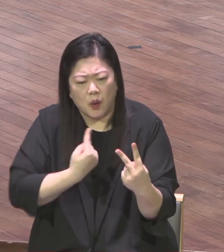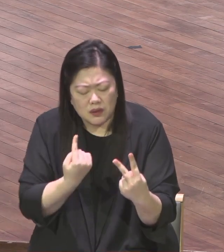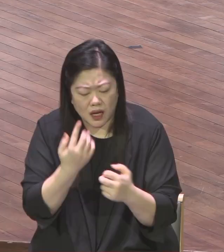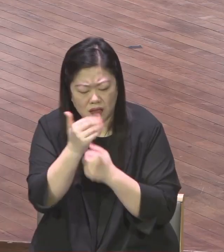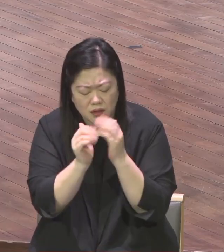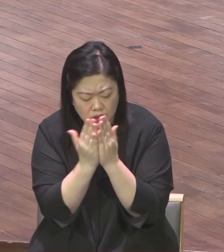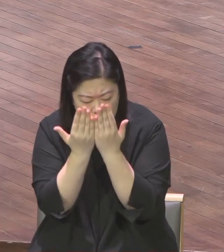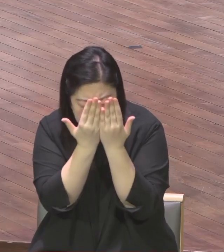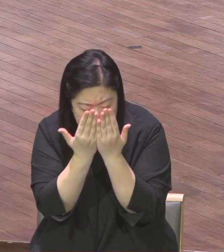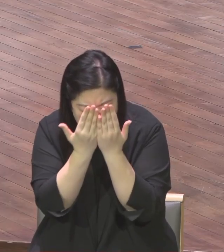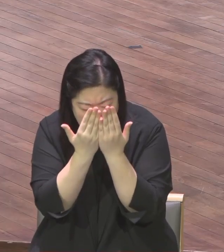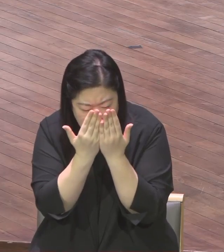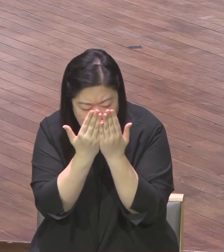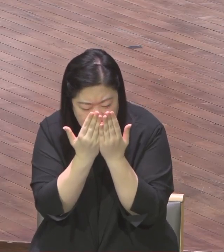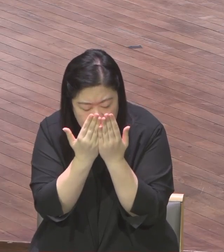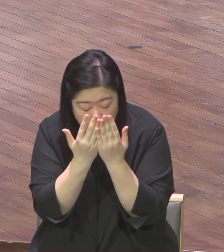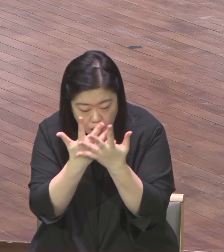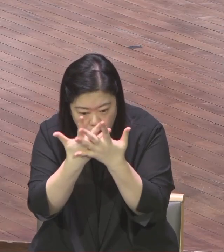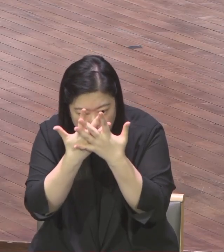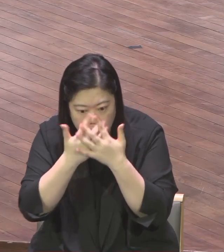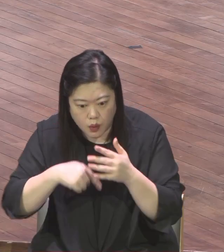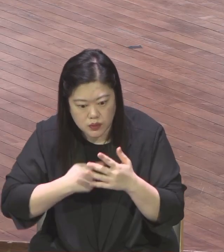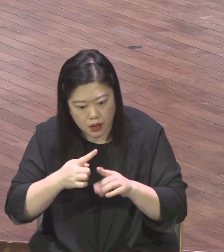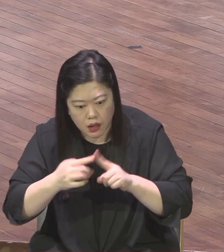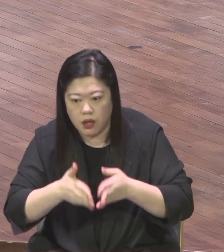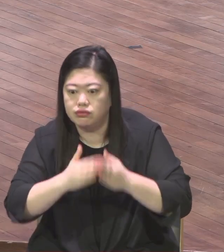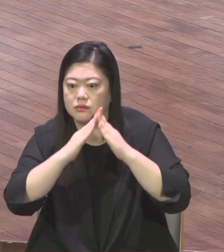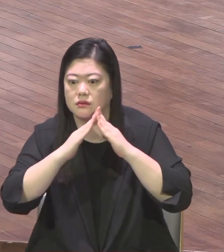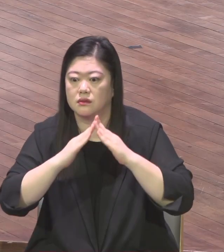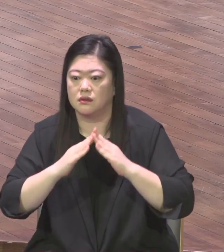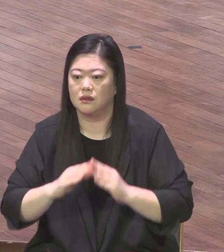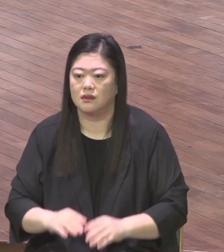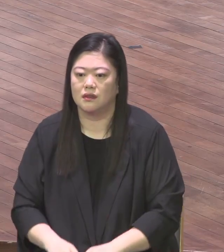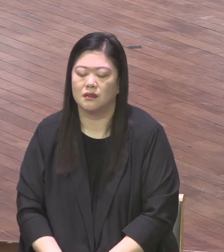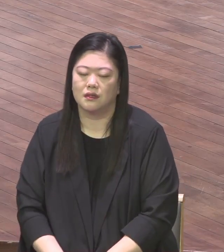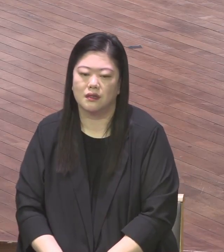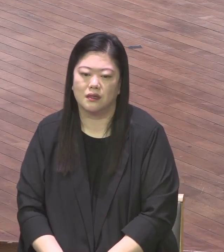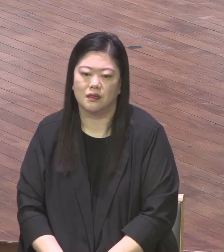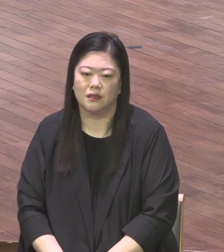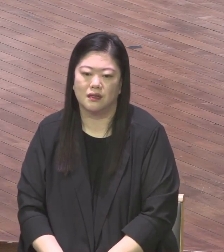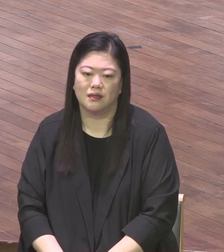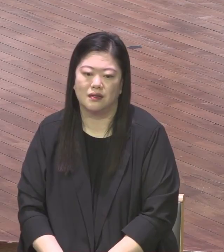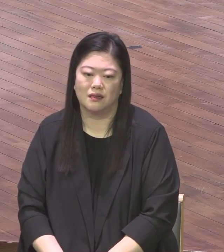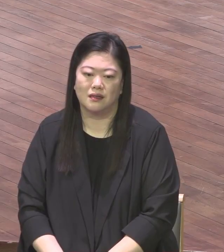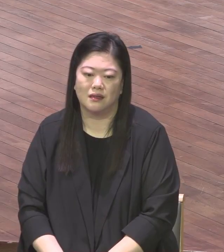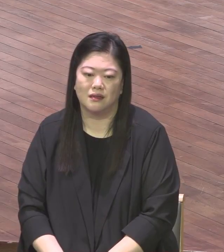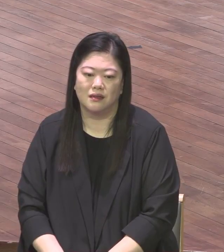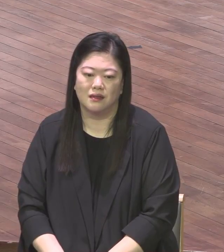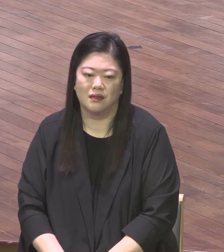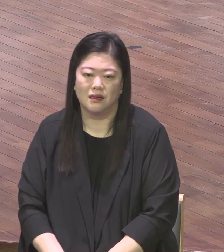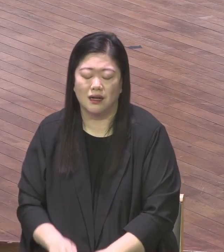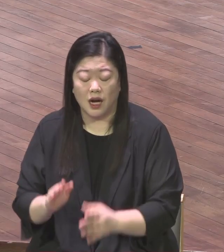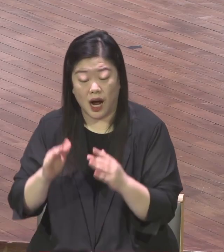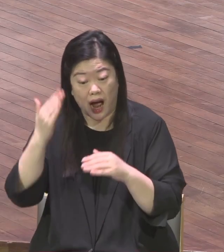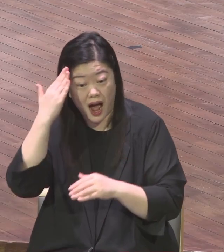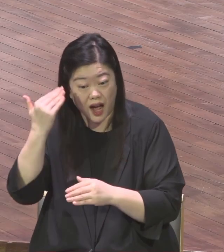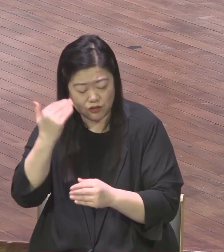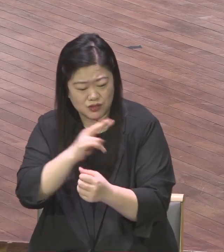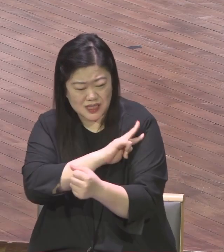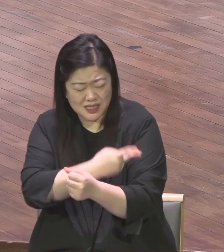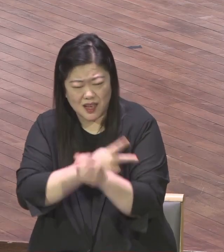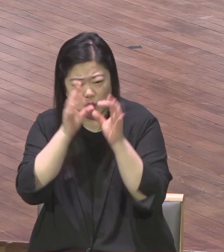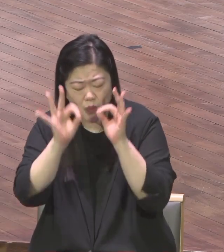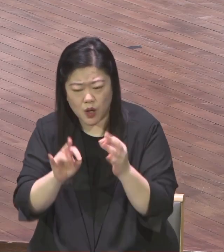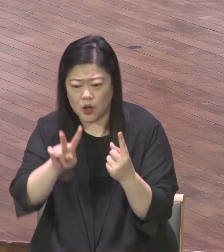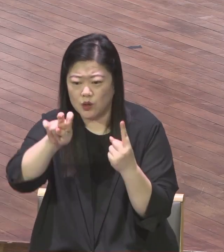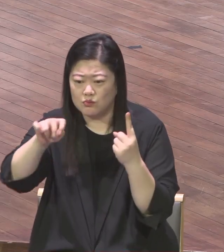뭔가 잡은 거예요. 그래 몰려가요. 우리나라 이단들은 다 신학한 사람들 한 명도 없어요. 전부 다